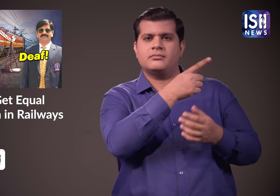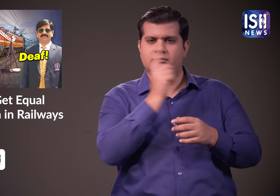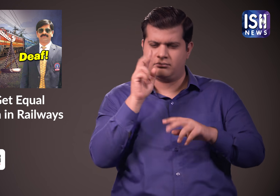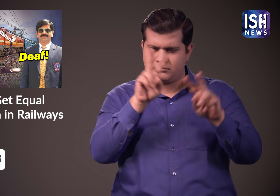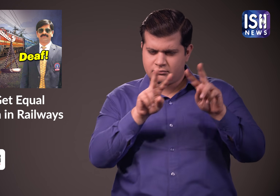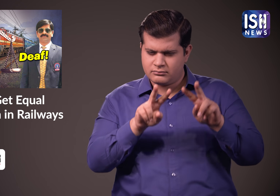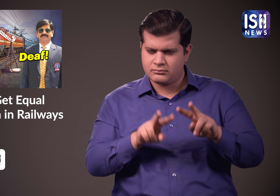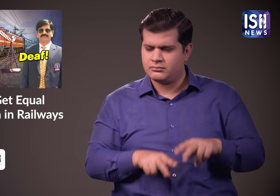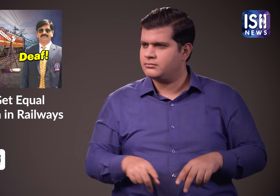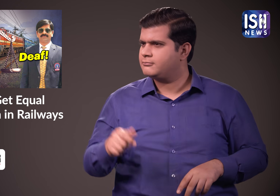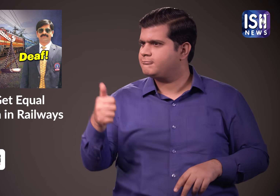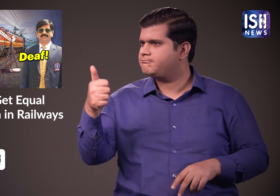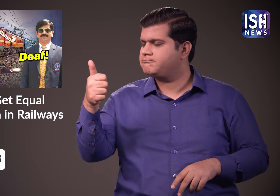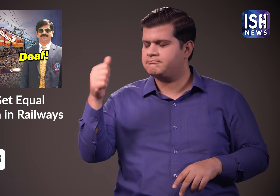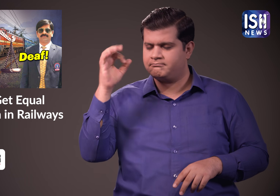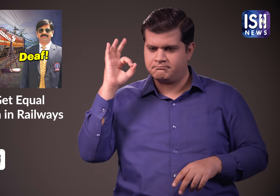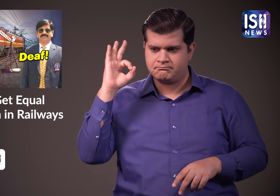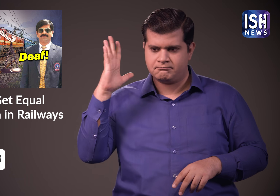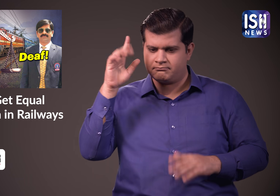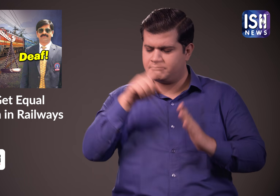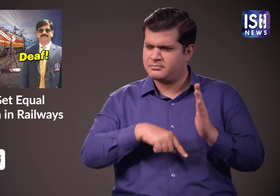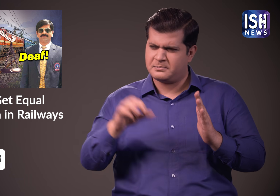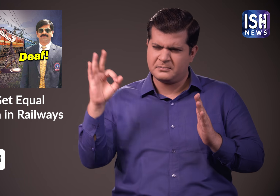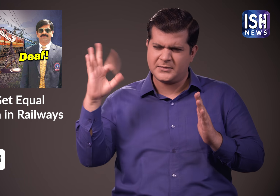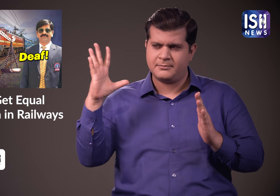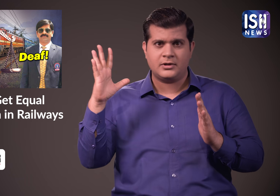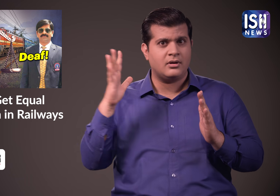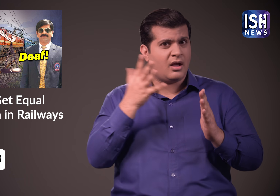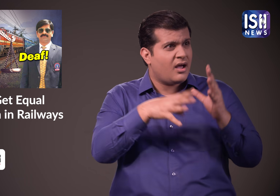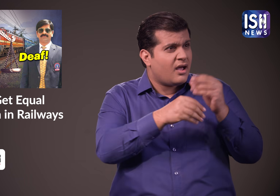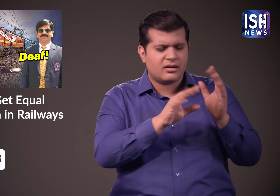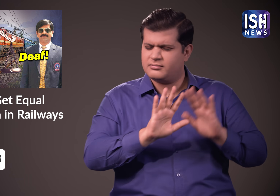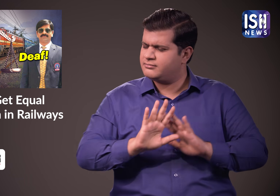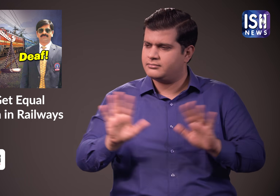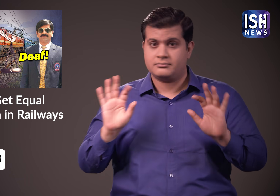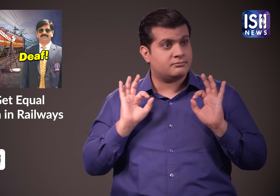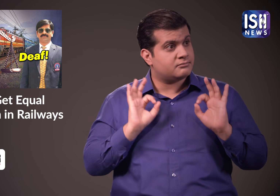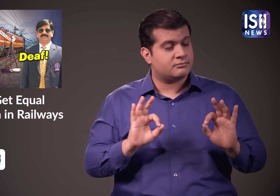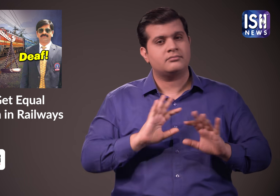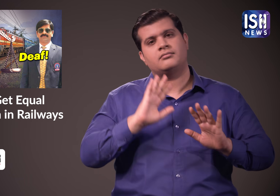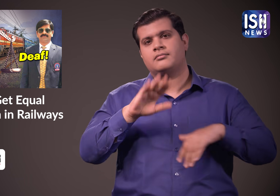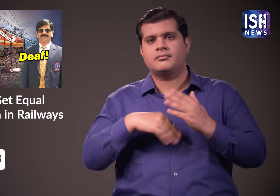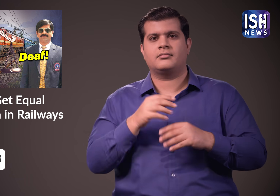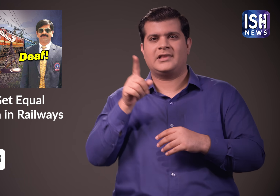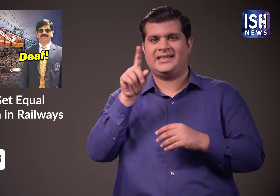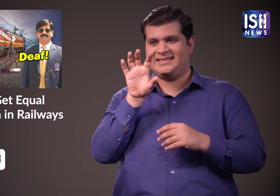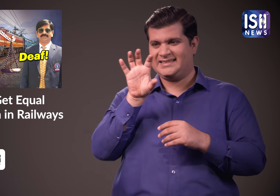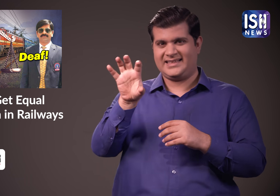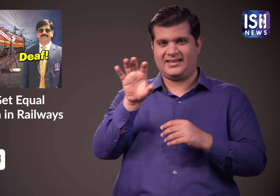नियादीश ने उनसे कहा कि याचिका बिल्कुल सही है और उसमें कुछ भी जोडने के आवशक्ता नहीं है, इसके बाद उन्होंने राजय